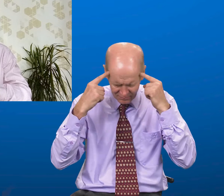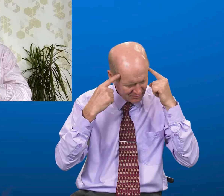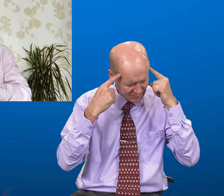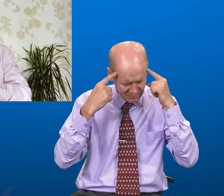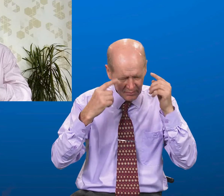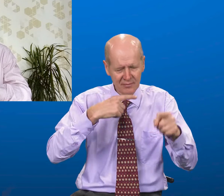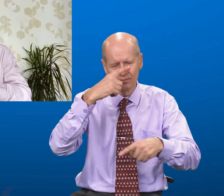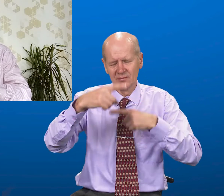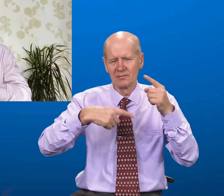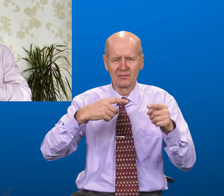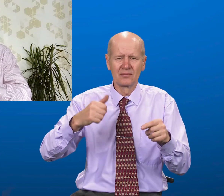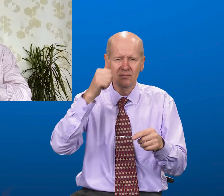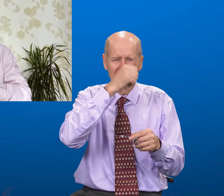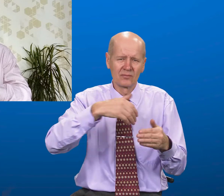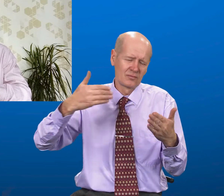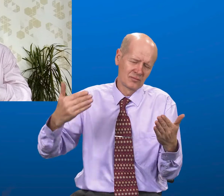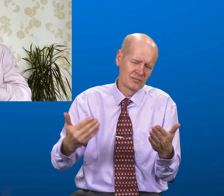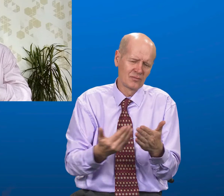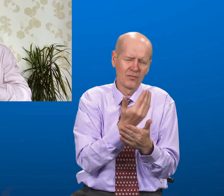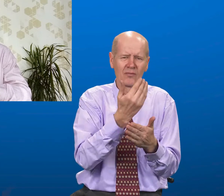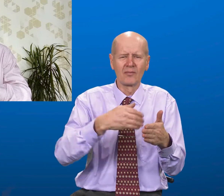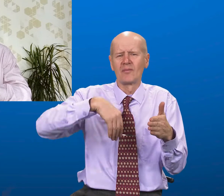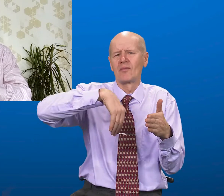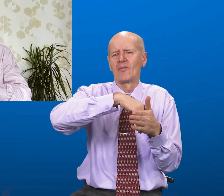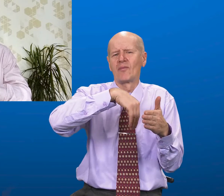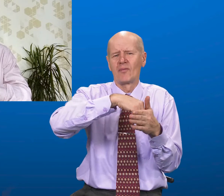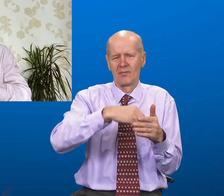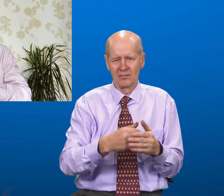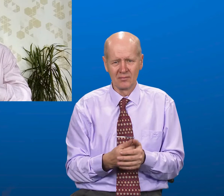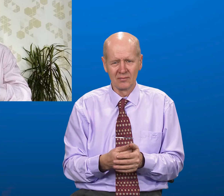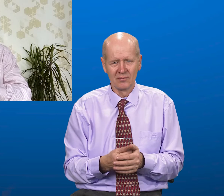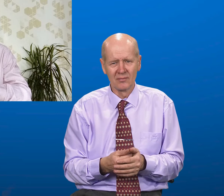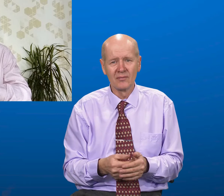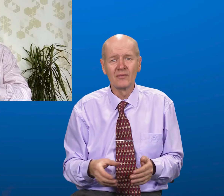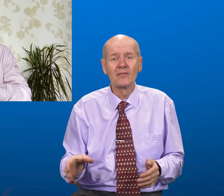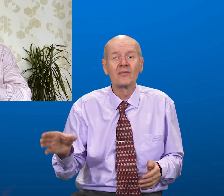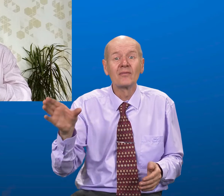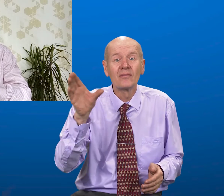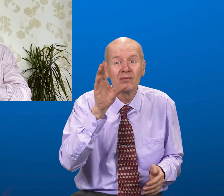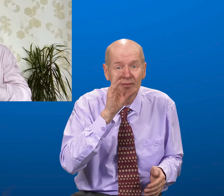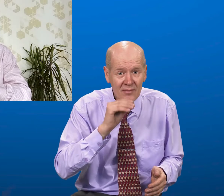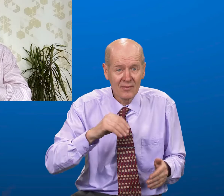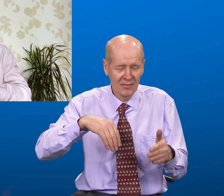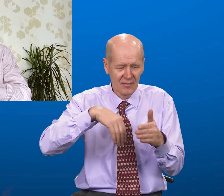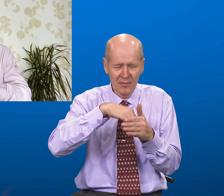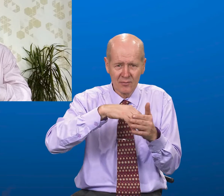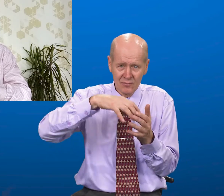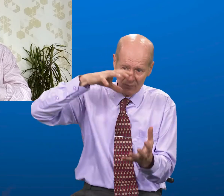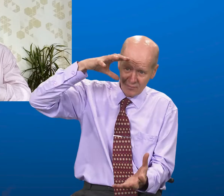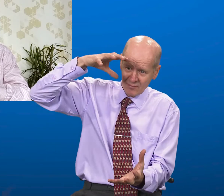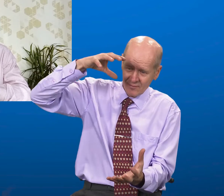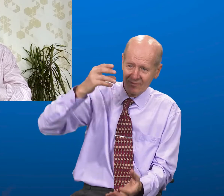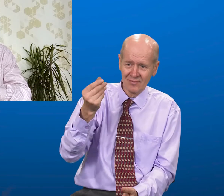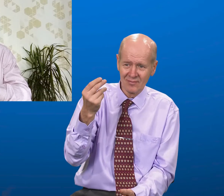Ровно через год я пошел в отпуск. Все отпускные мне пришлось отдать за